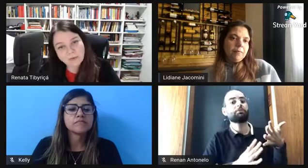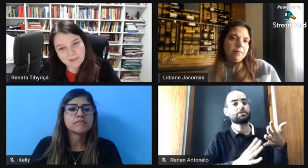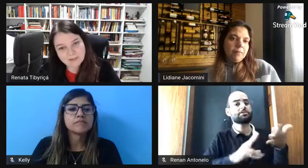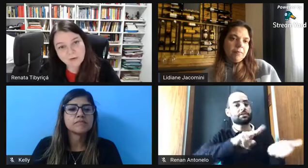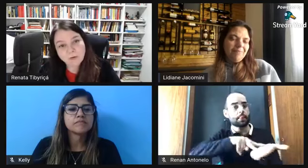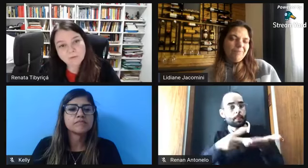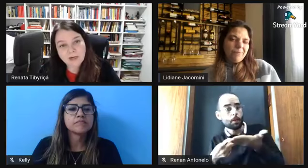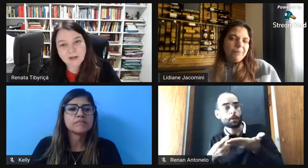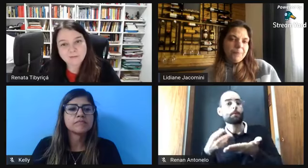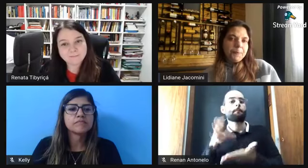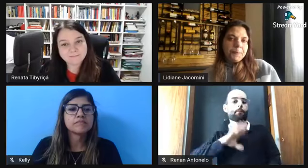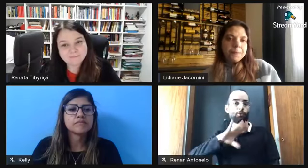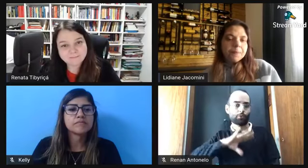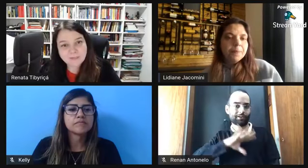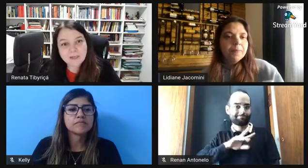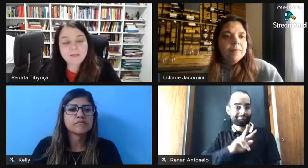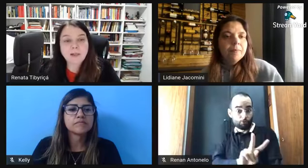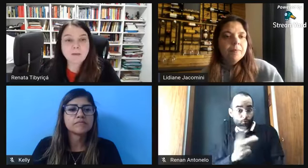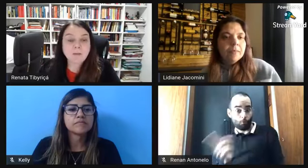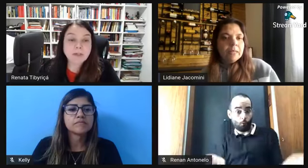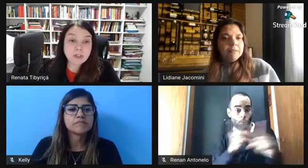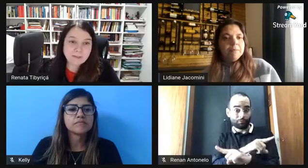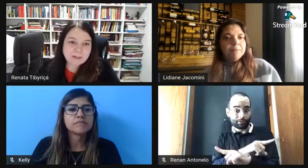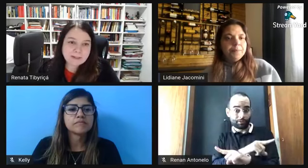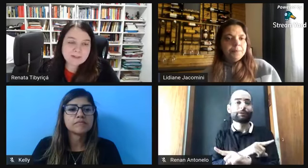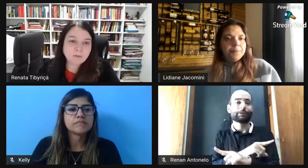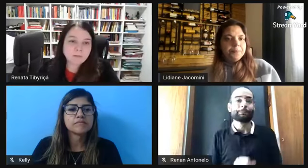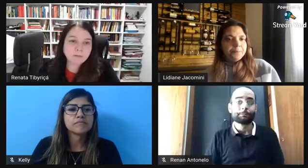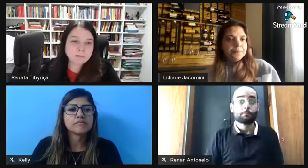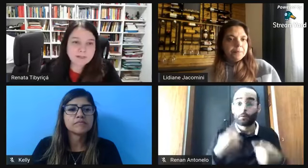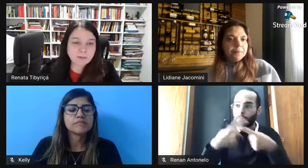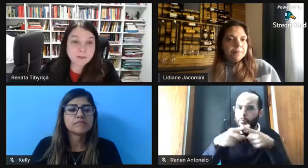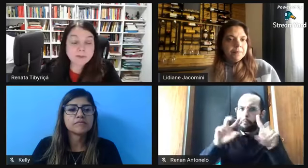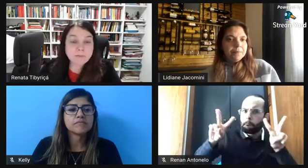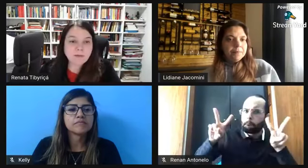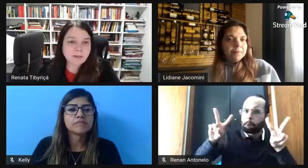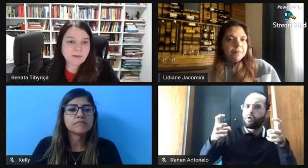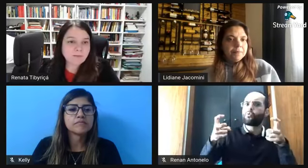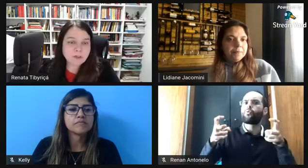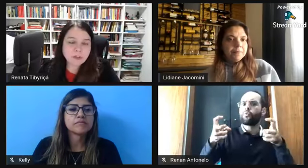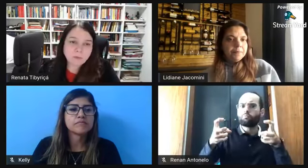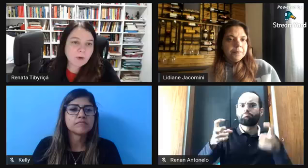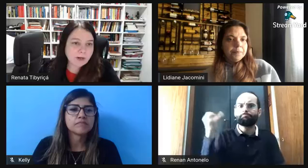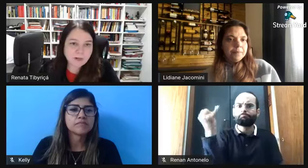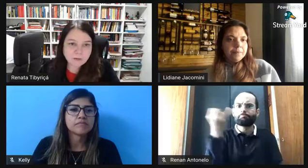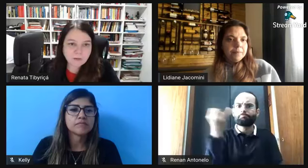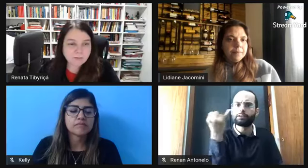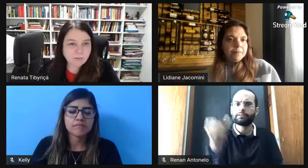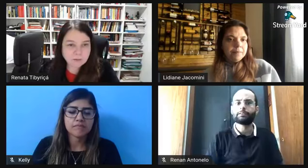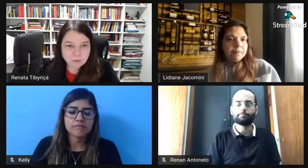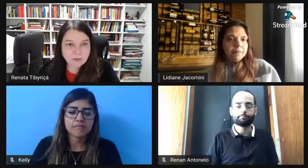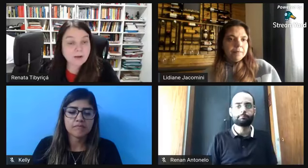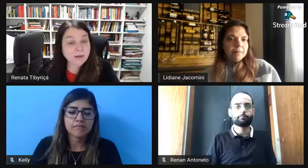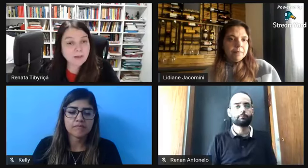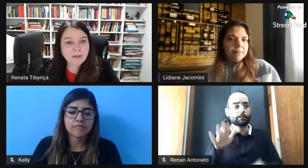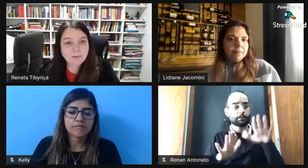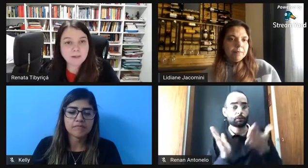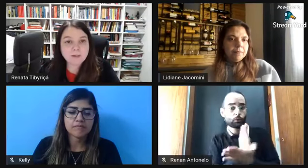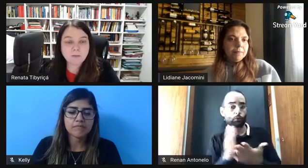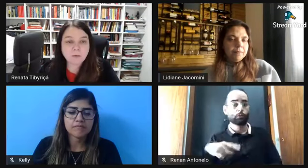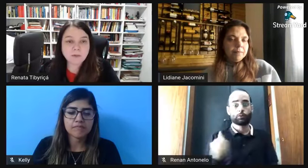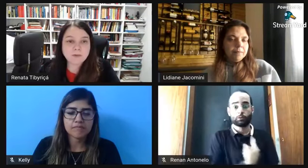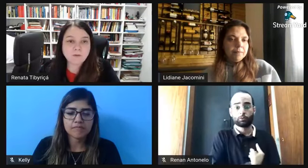em português, ao contrário. Para poder chamar a atenção dessa importância. E minha filha, a gente, por um acaso, passou